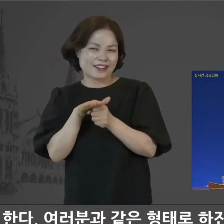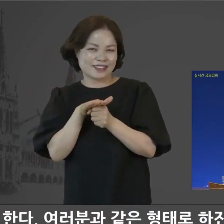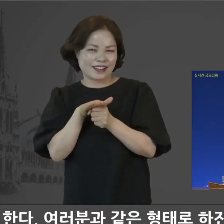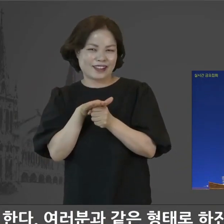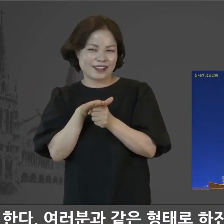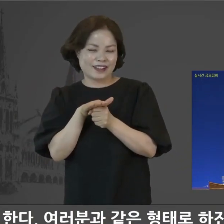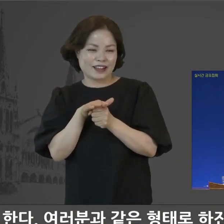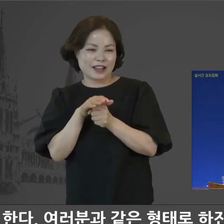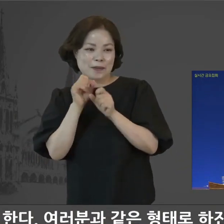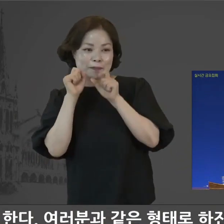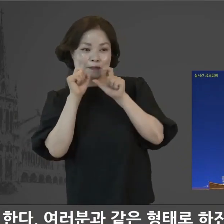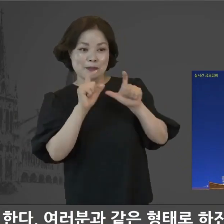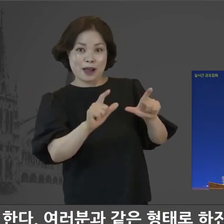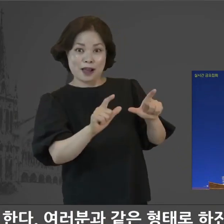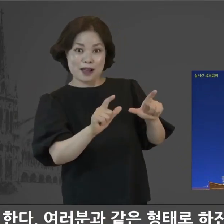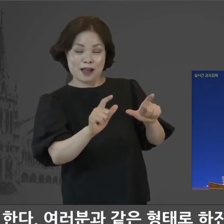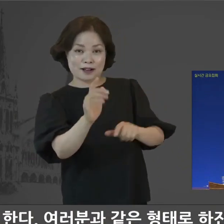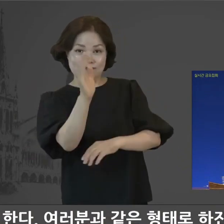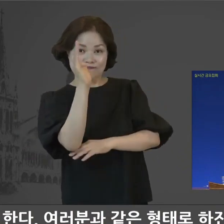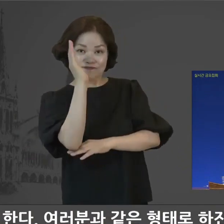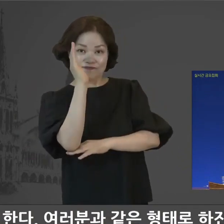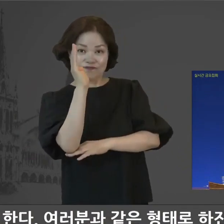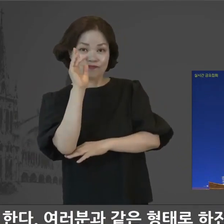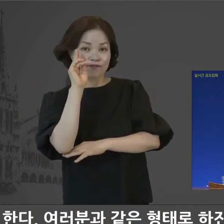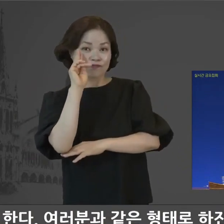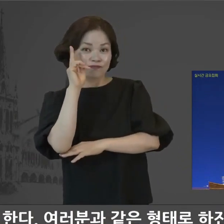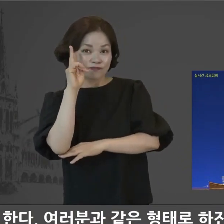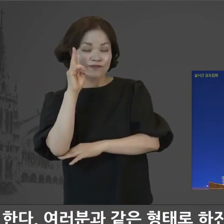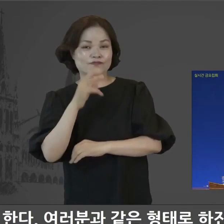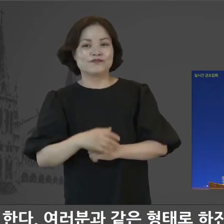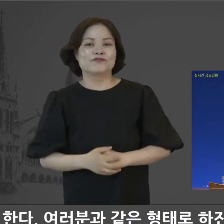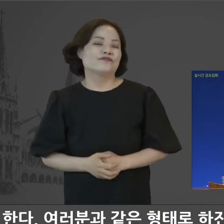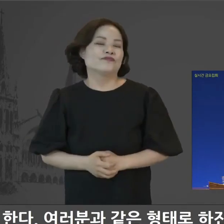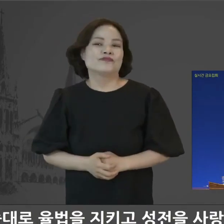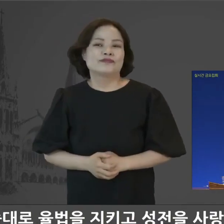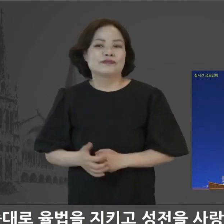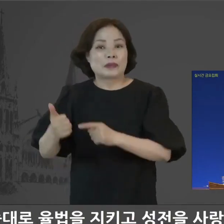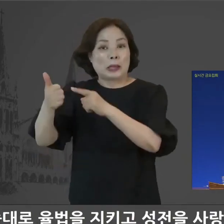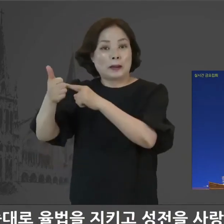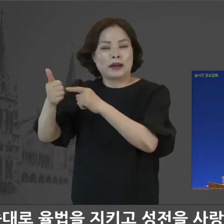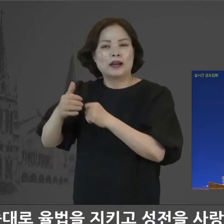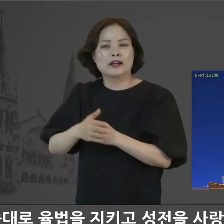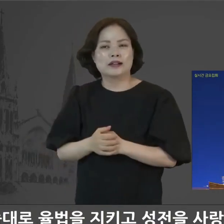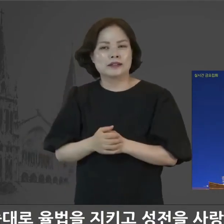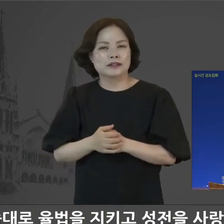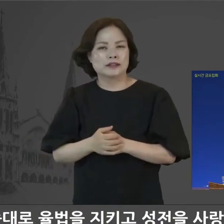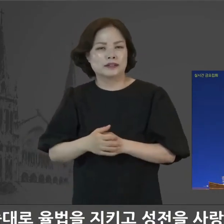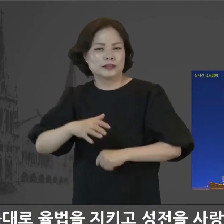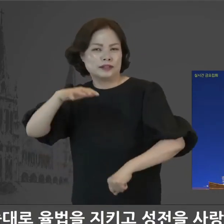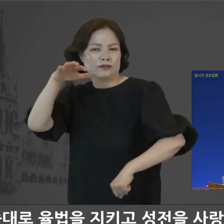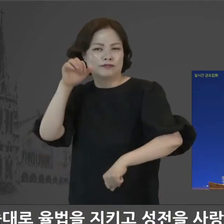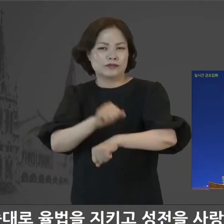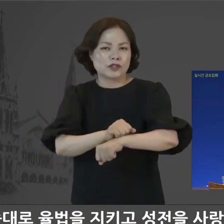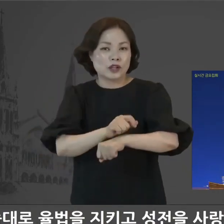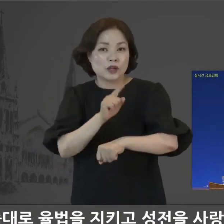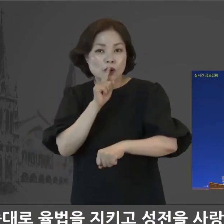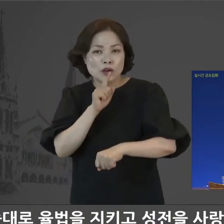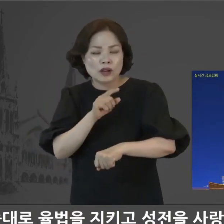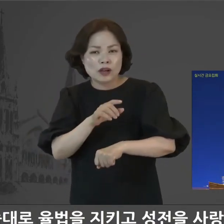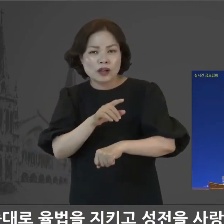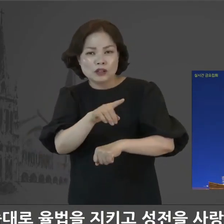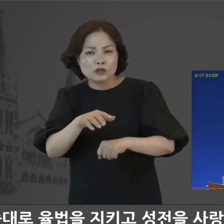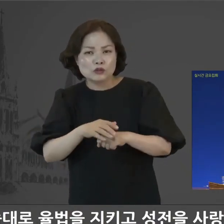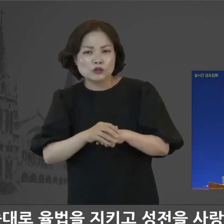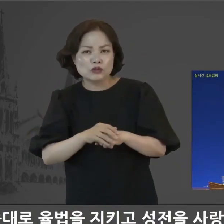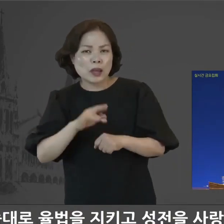사랑한다라는 말을 하는 건데, 잘 보십시오. 여러분, 구차한 자기 변호하고요,